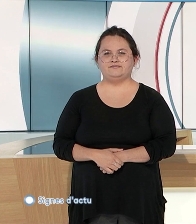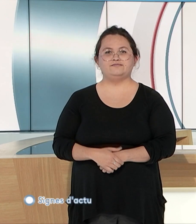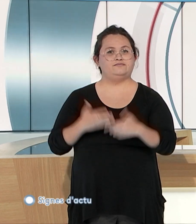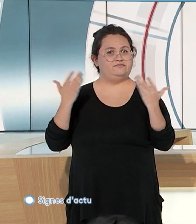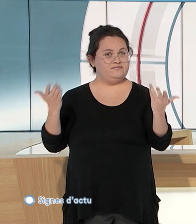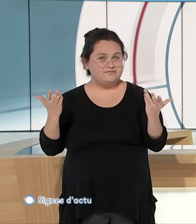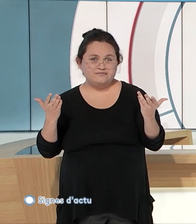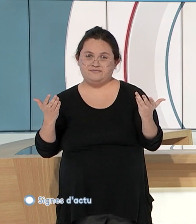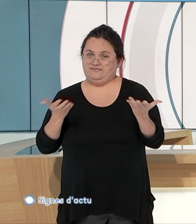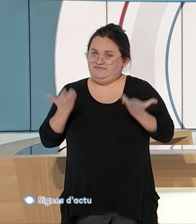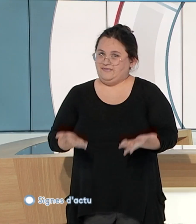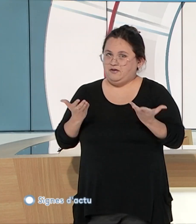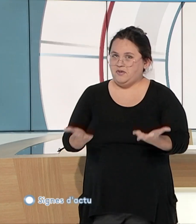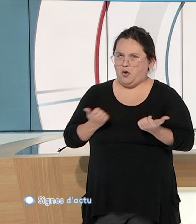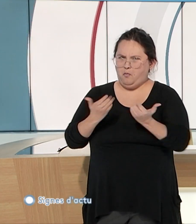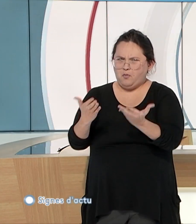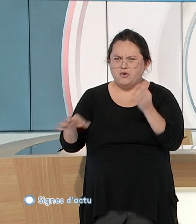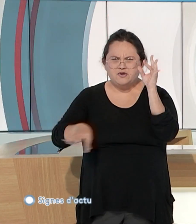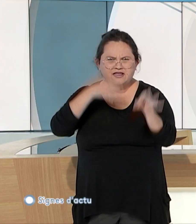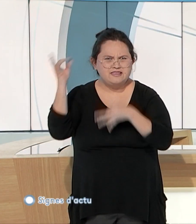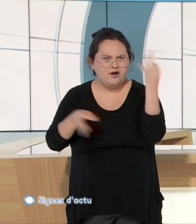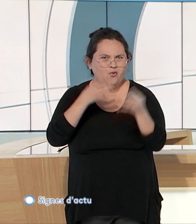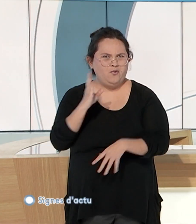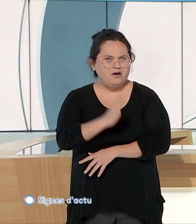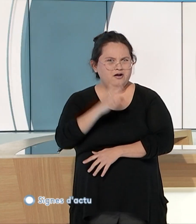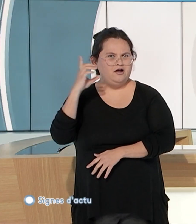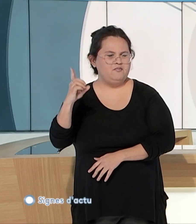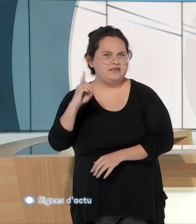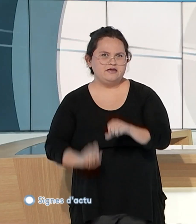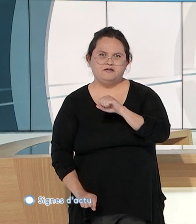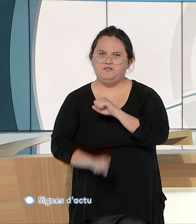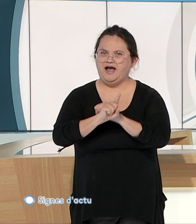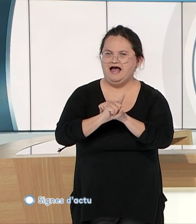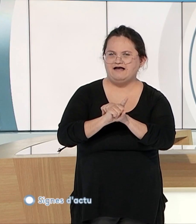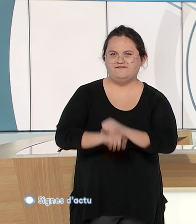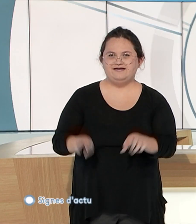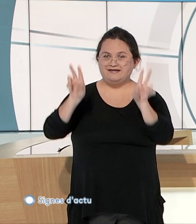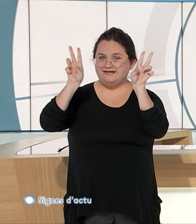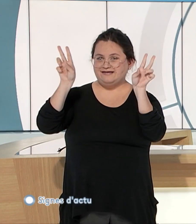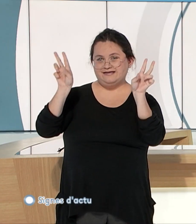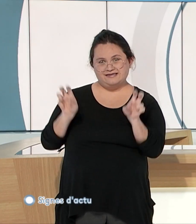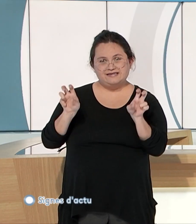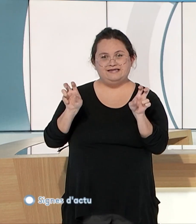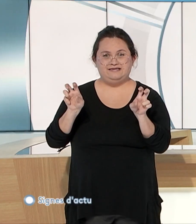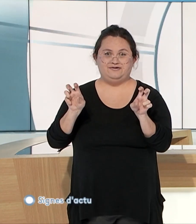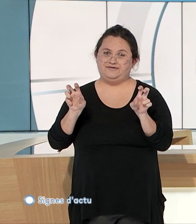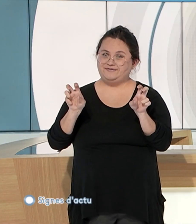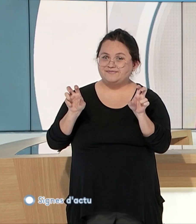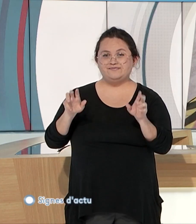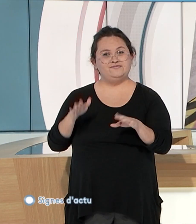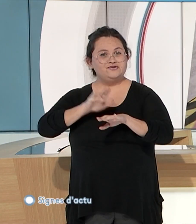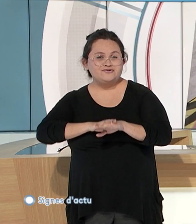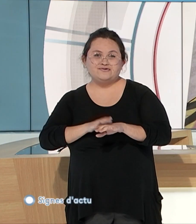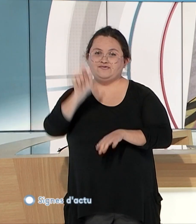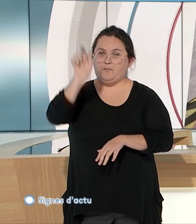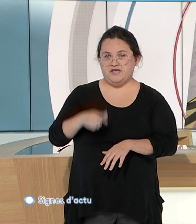On vous emmène maintenant à la découverte d'une œuvre de bande dessinée originale. Son titre, Les 4 détours de Song Yang. Elle est née